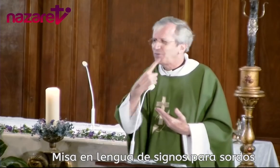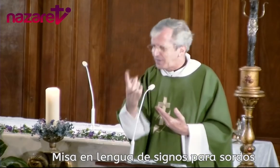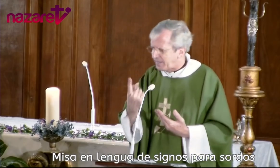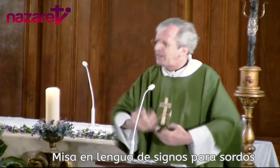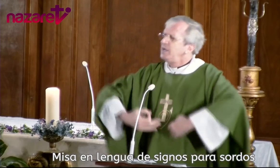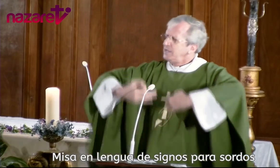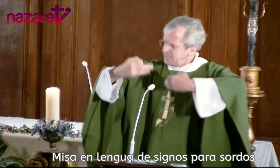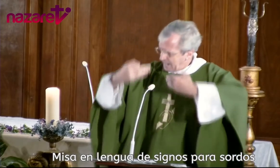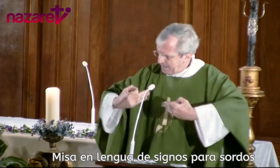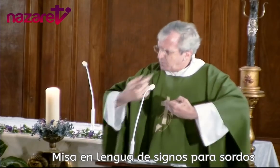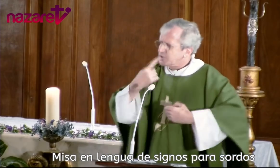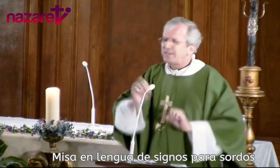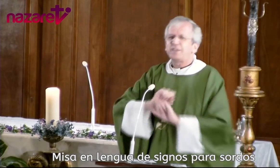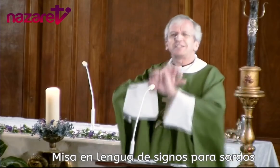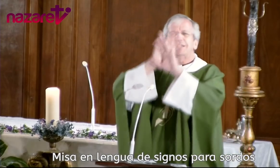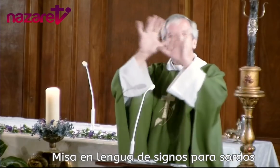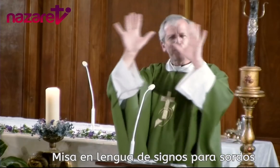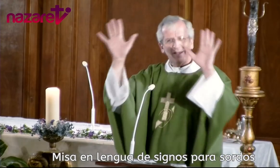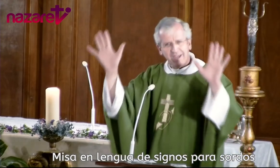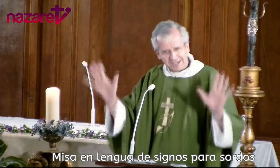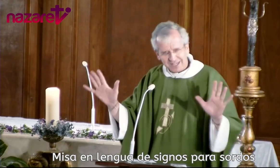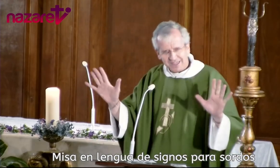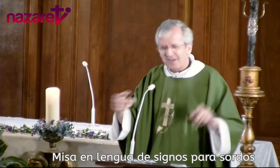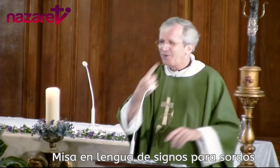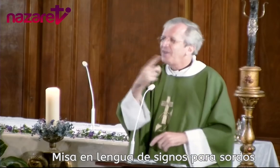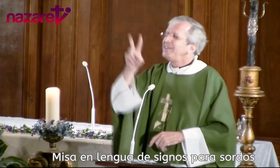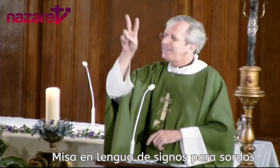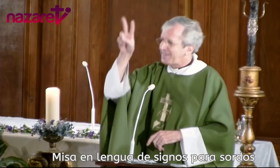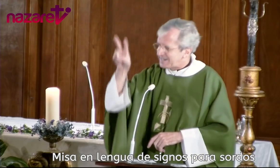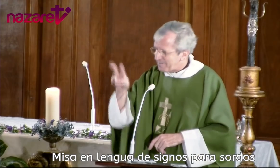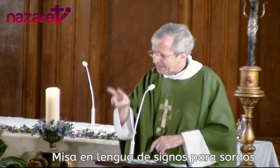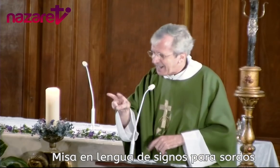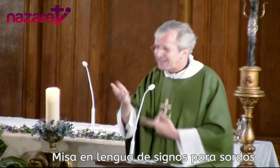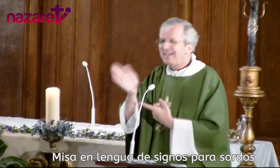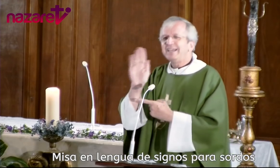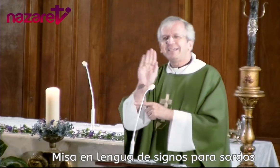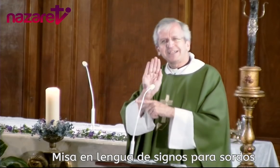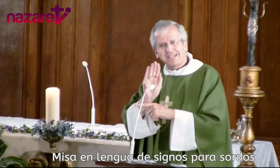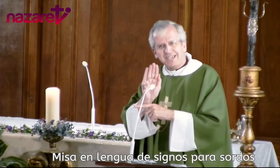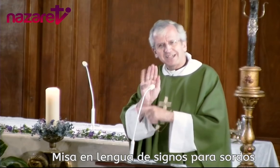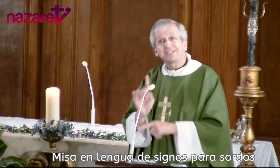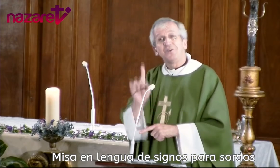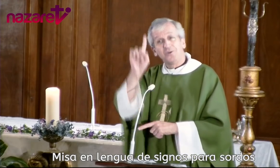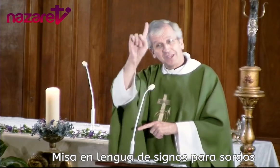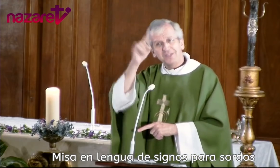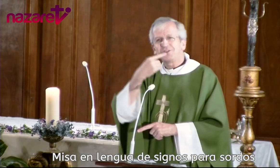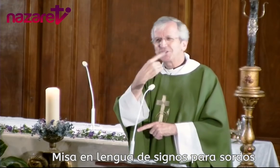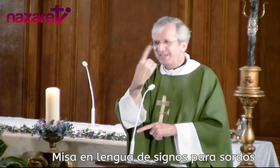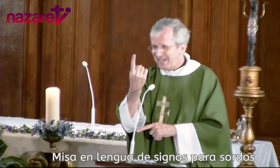dicen: sabemos que dices siempre, eres sincero, dices la verdad y enseñas lo que Dios quiere,